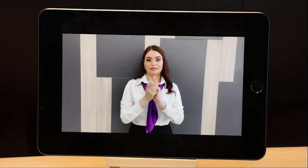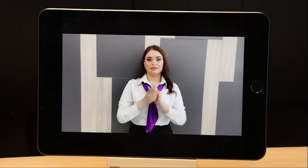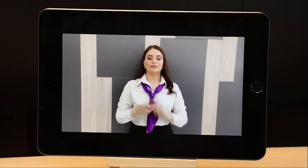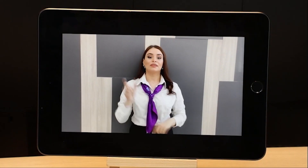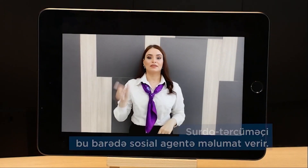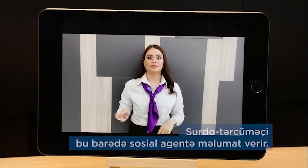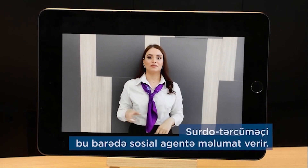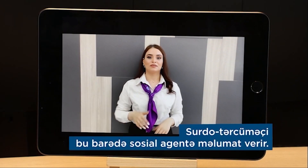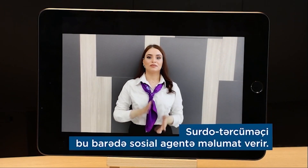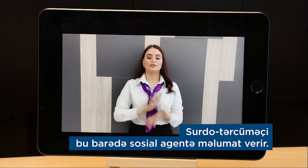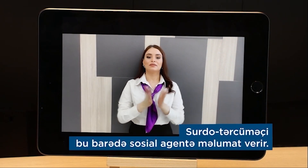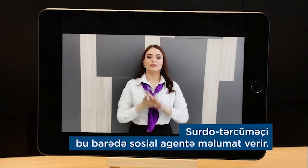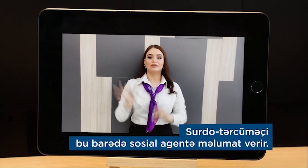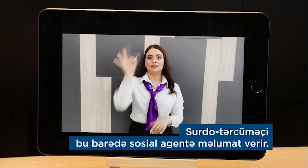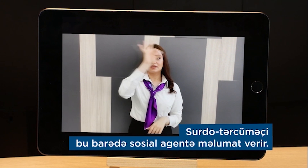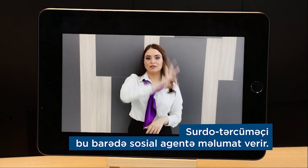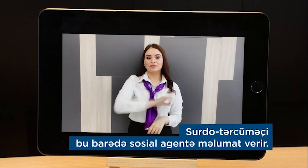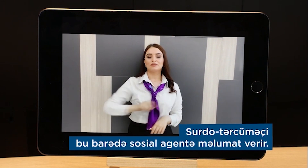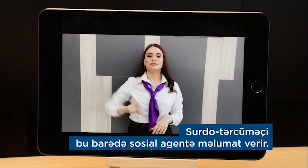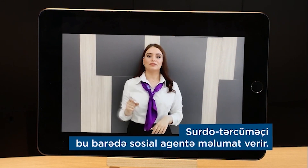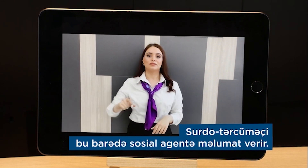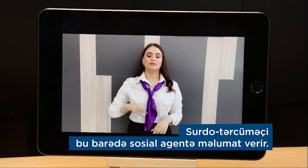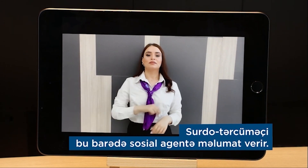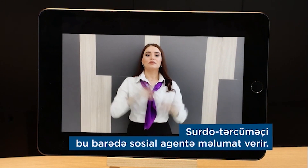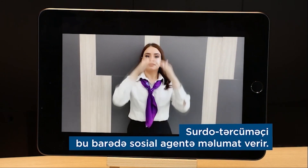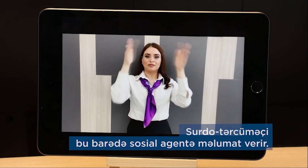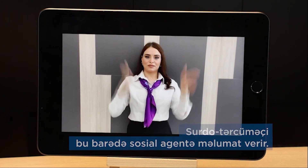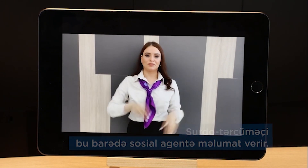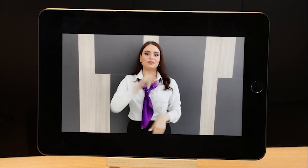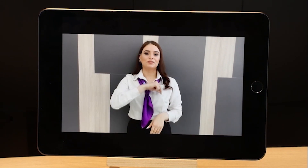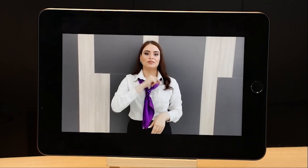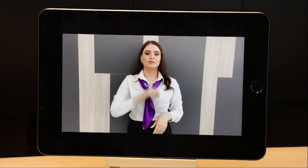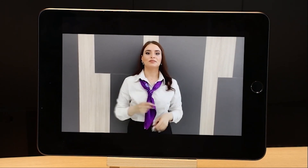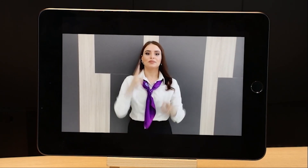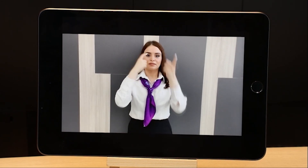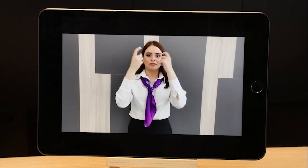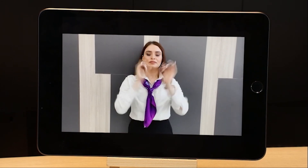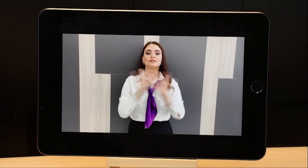Surdo tərcüməçi isə məsələnin mahiyyəti barədə sosial agentə məlumat verir.